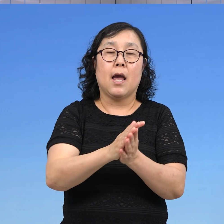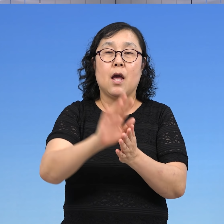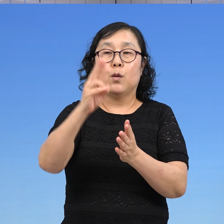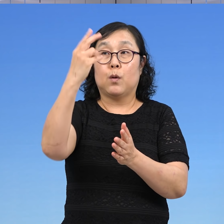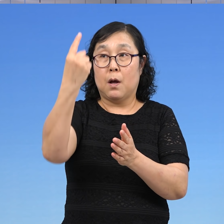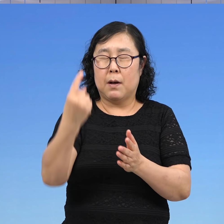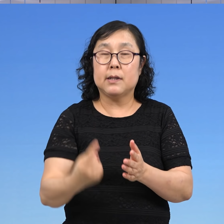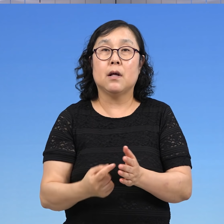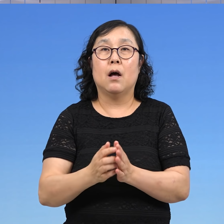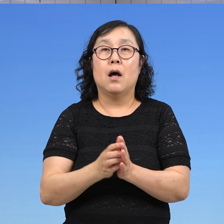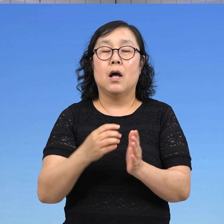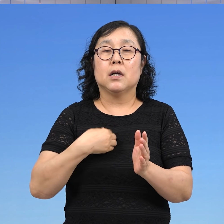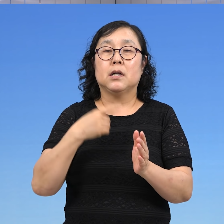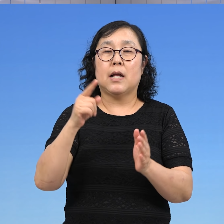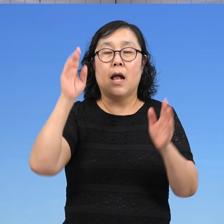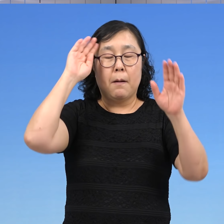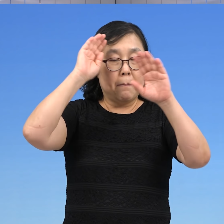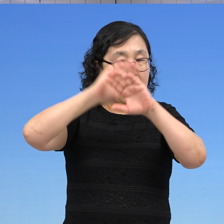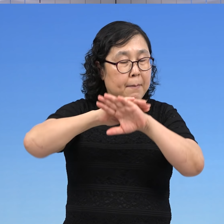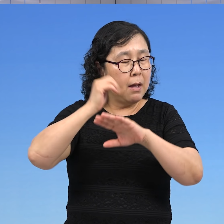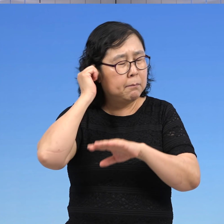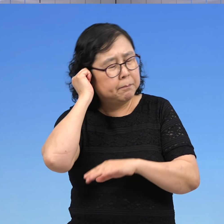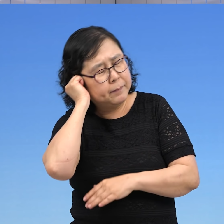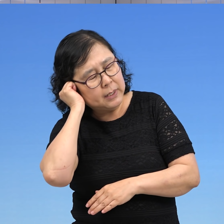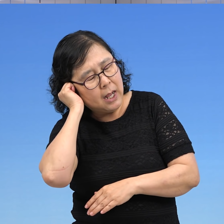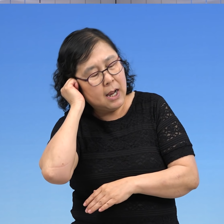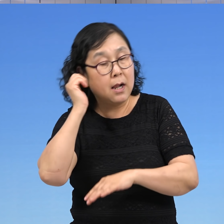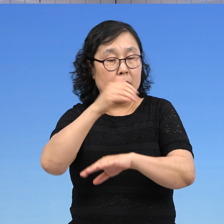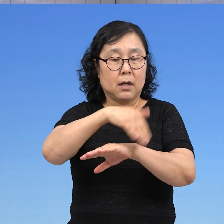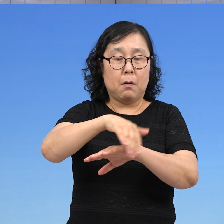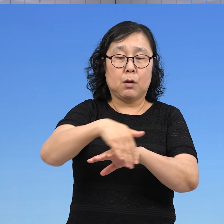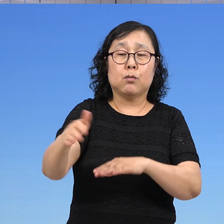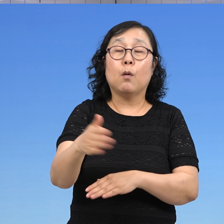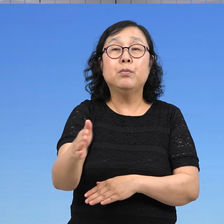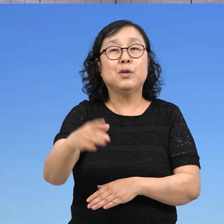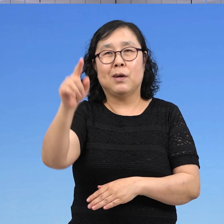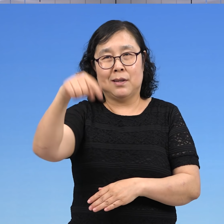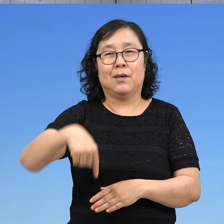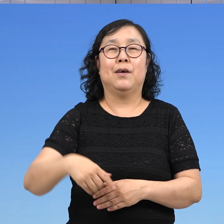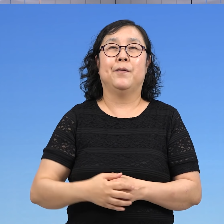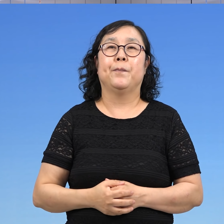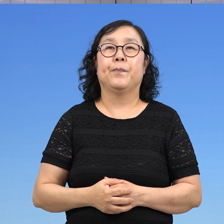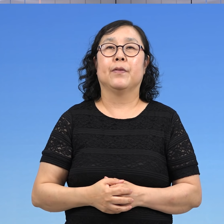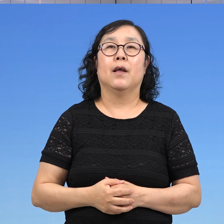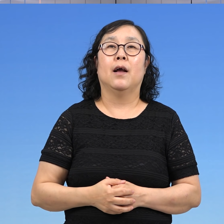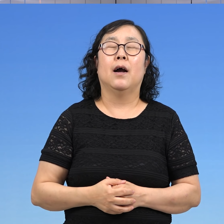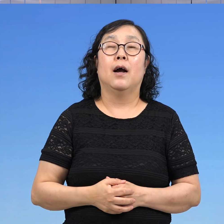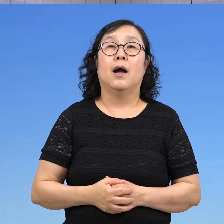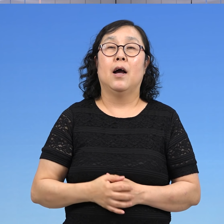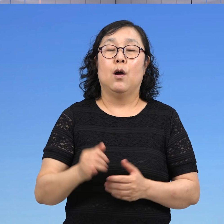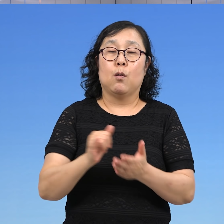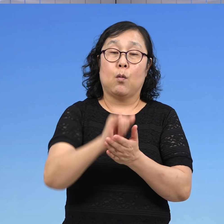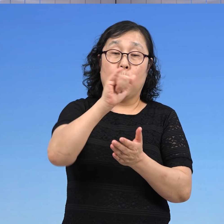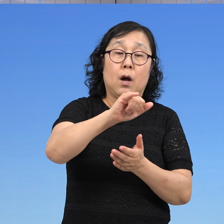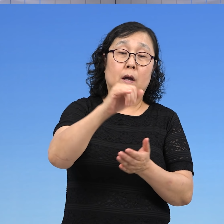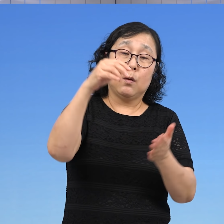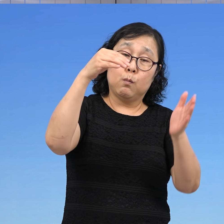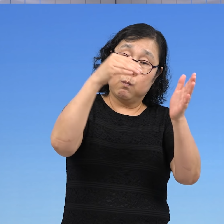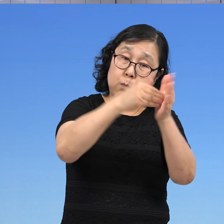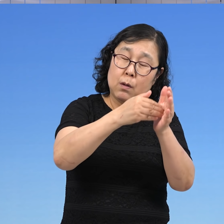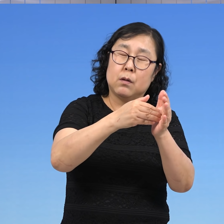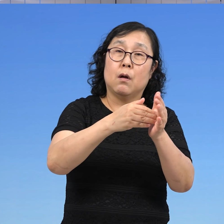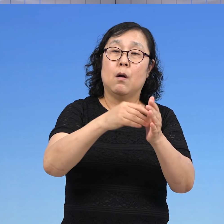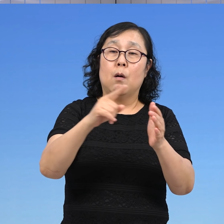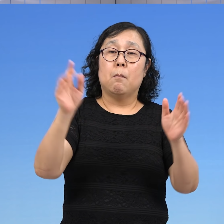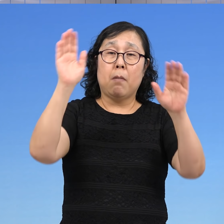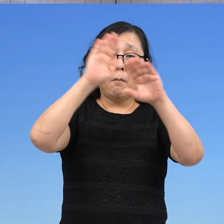역이민 도착해 가지고 그날 밤에 어디서 잘 계획 딴 하고 나온 거 아닙니까 공항에 내려